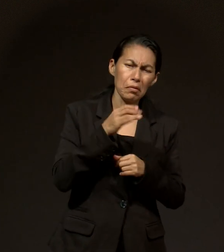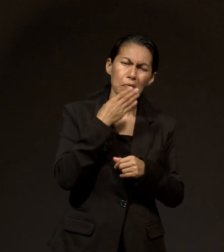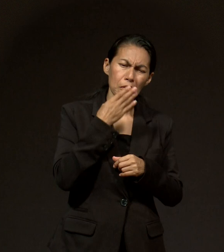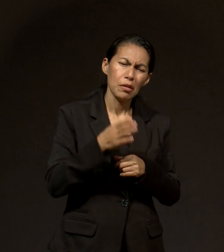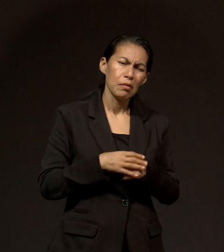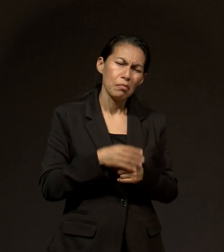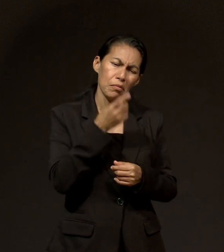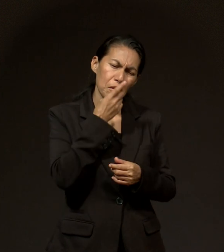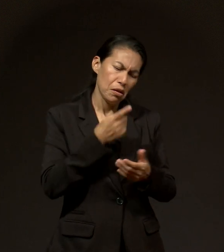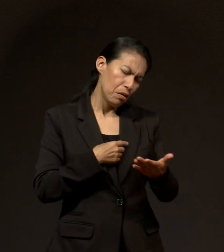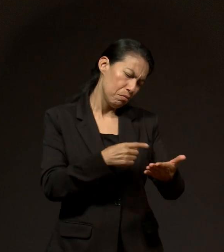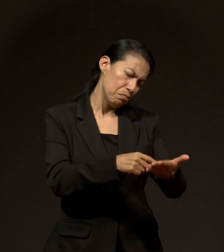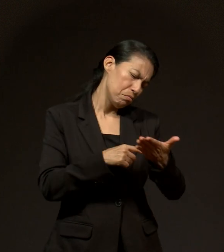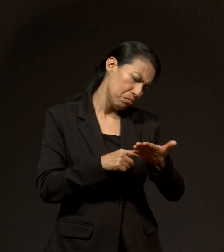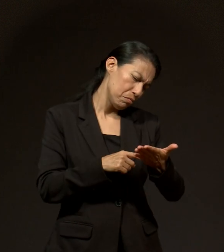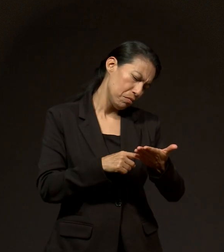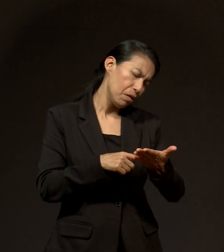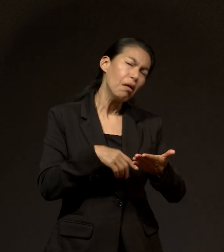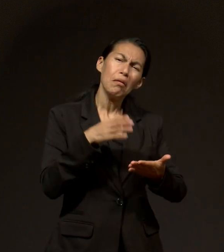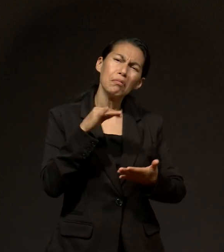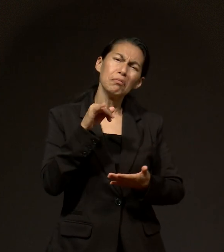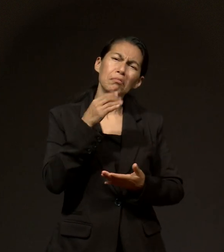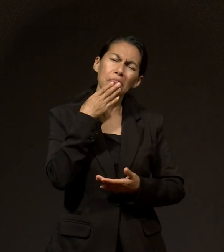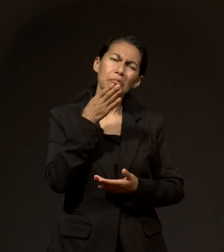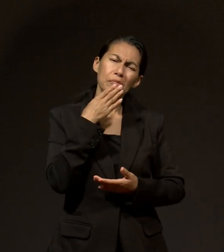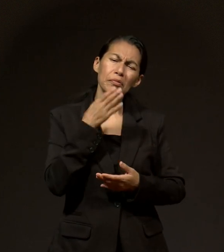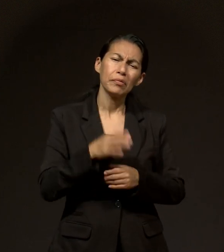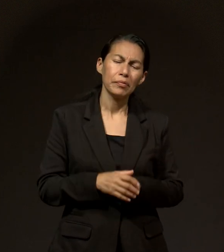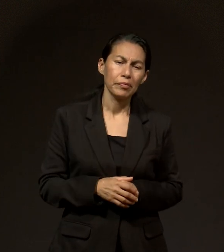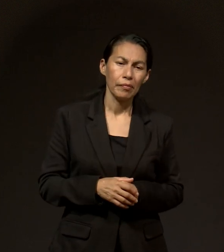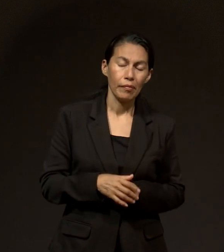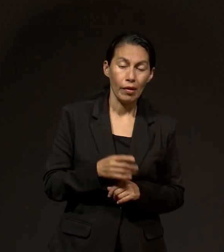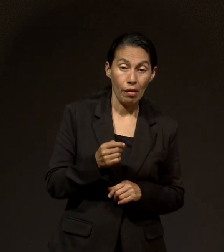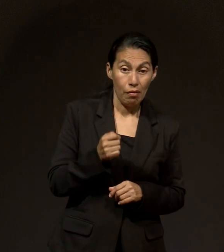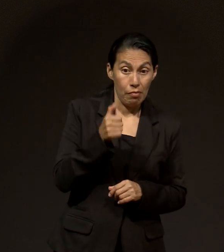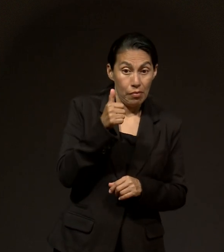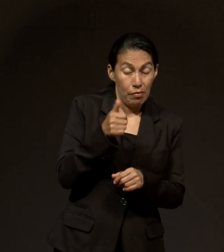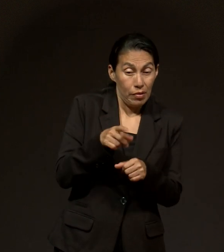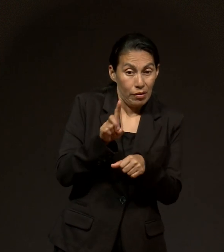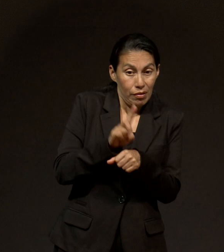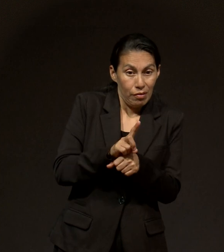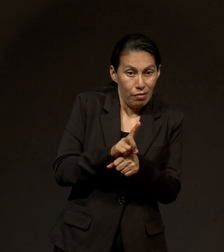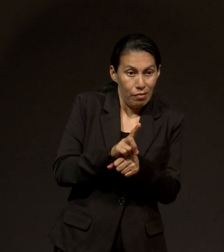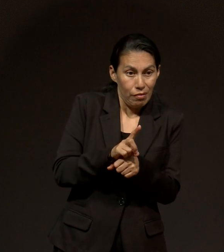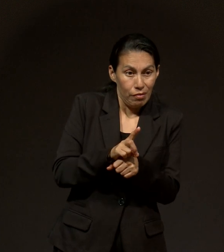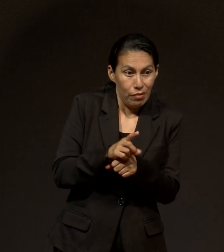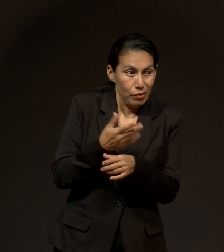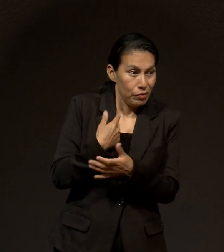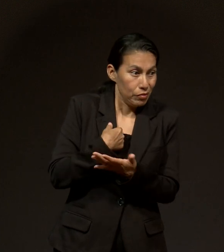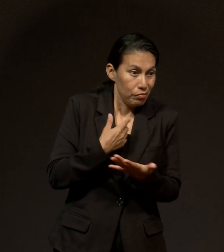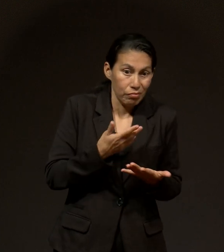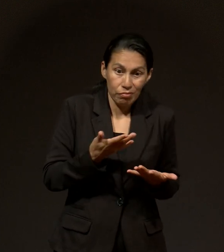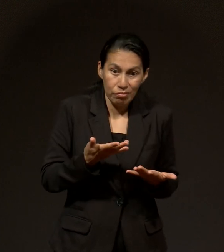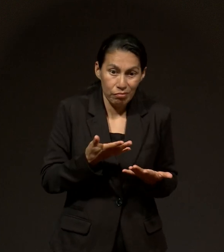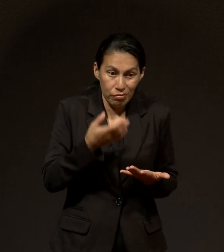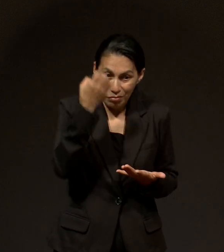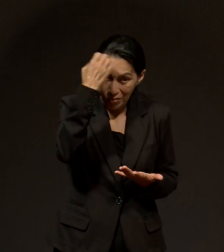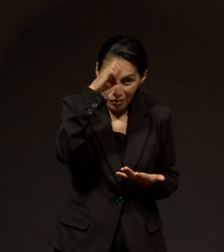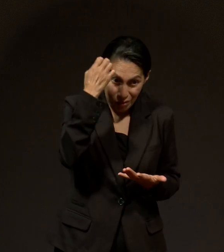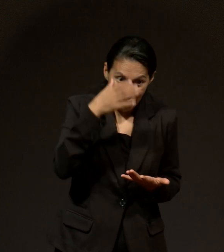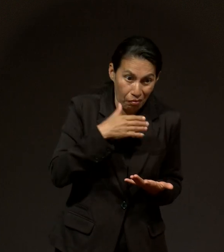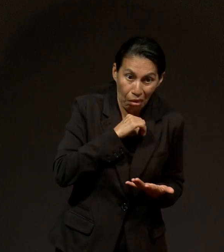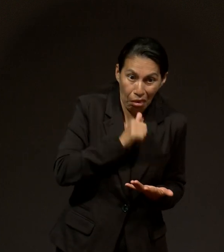la cierta cantidad. Y yo, sí, está muy bien. Mi primer día, yo, pues, no tenía nada de,